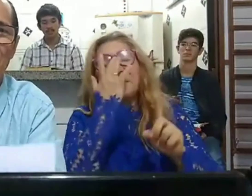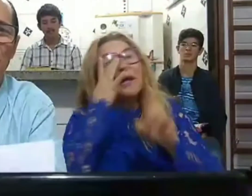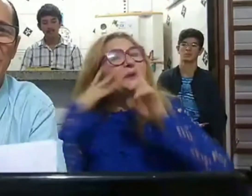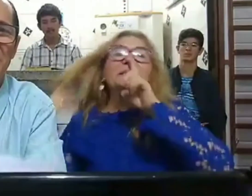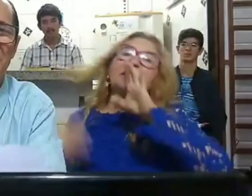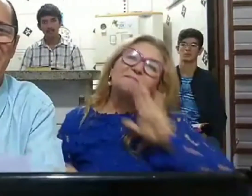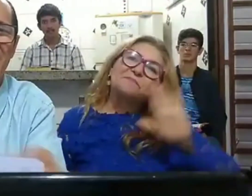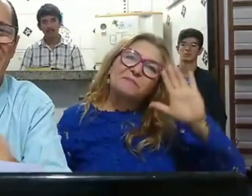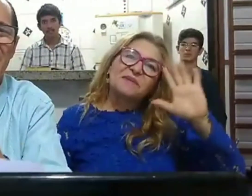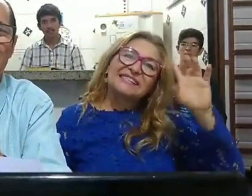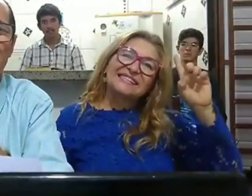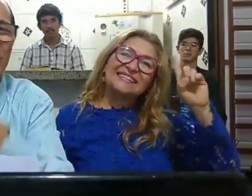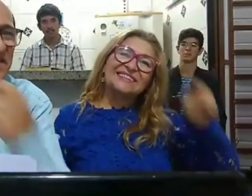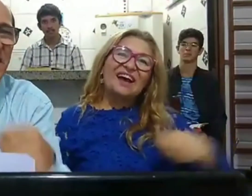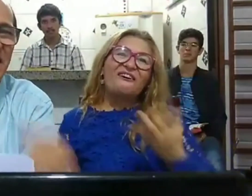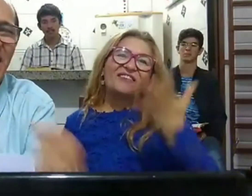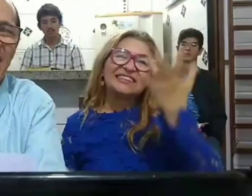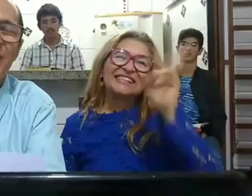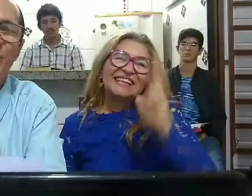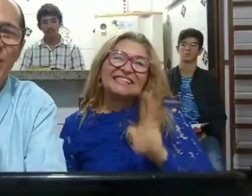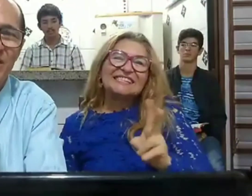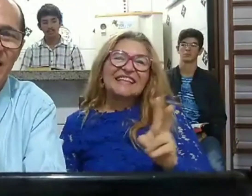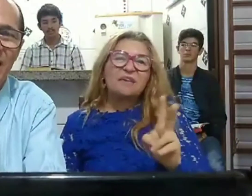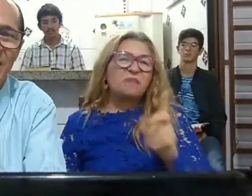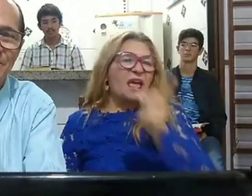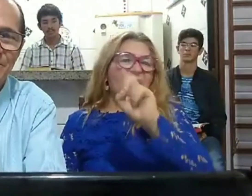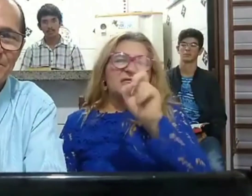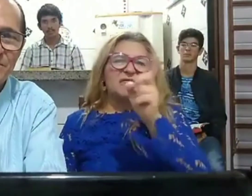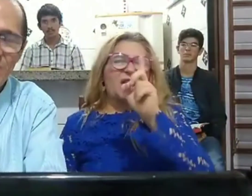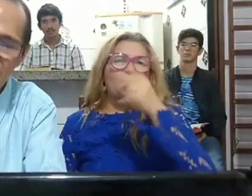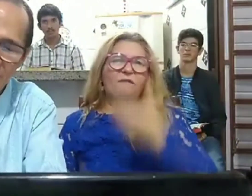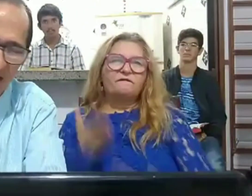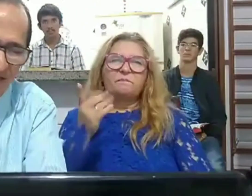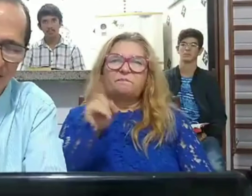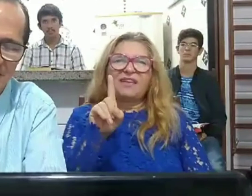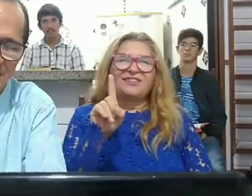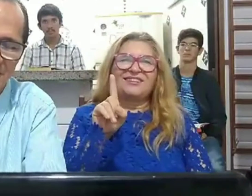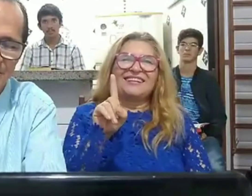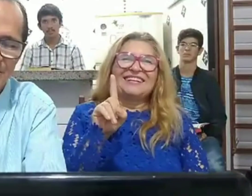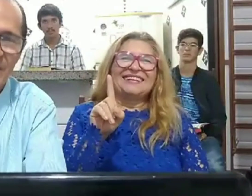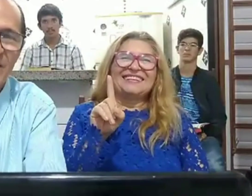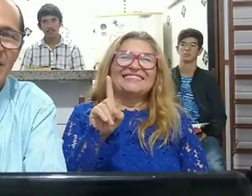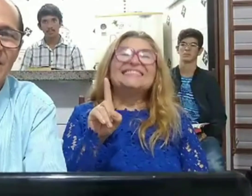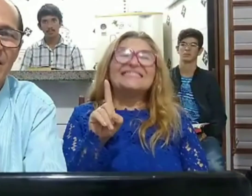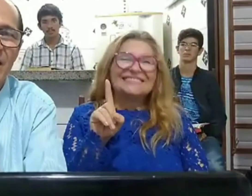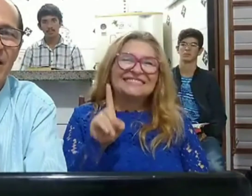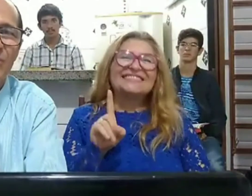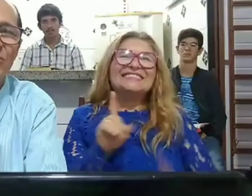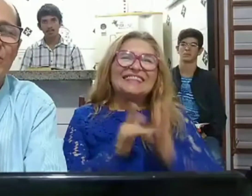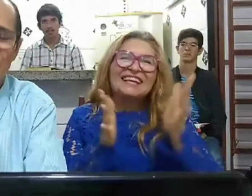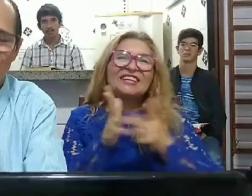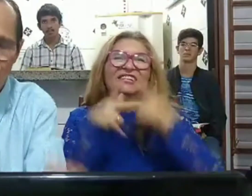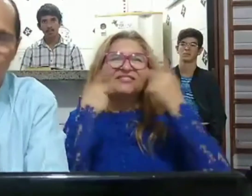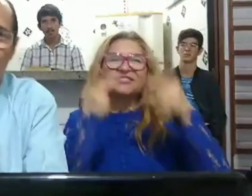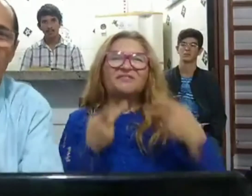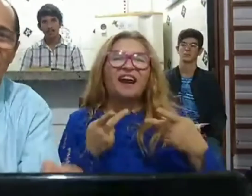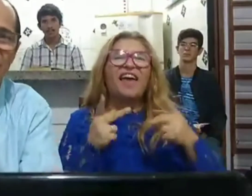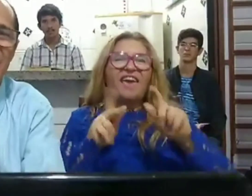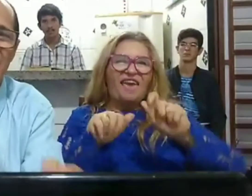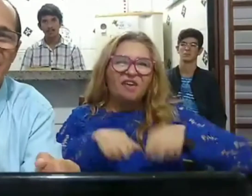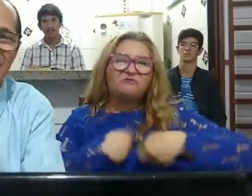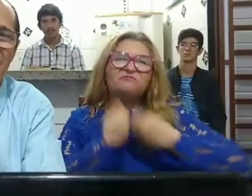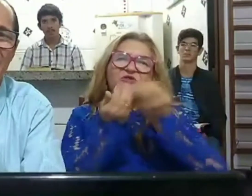foram cumpridas, nem uma sequer caiu por terra. E Ele diz: eu dou